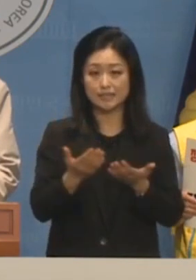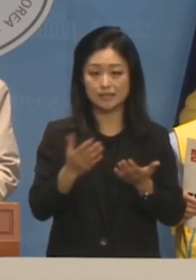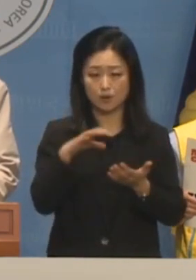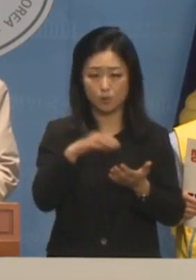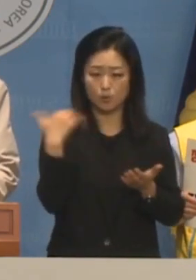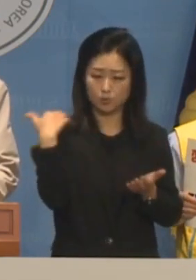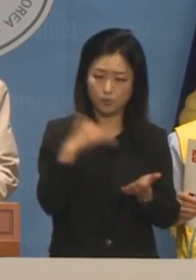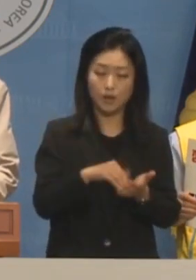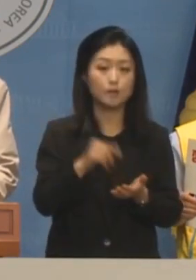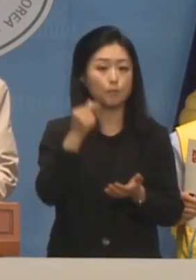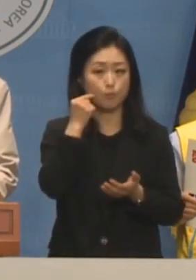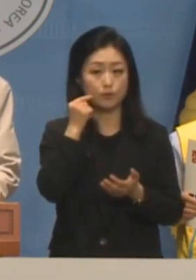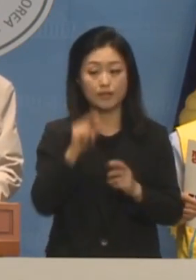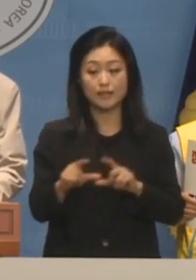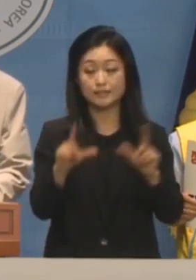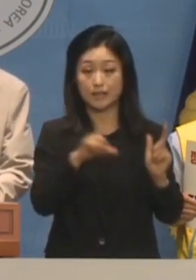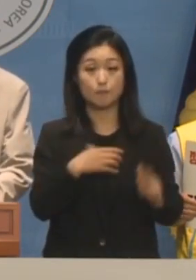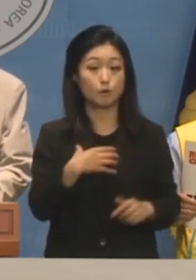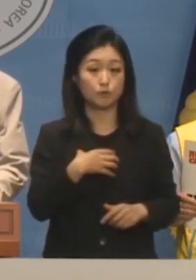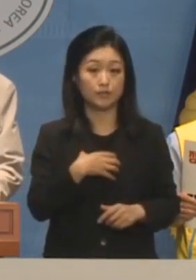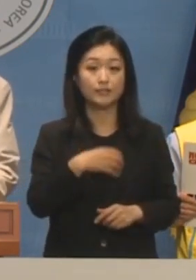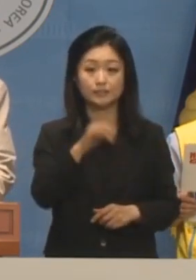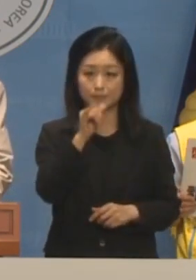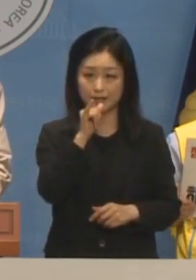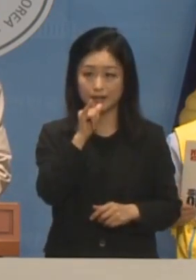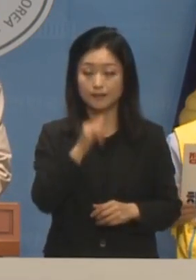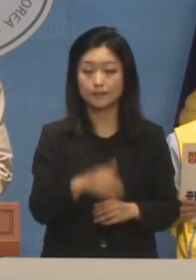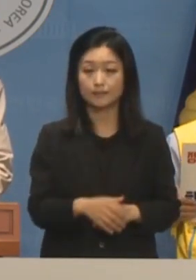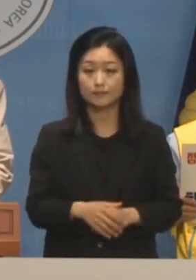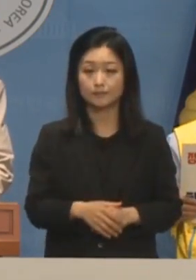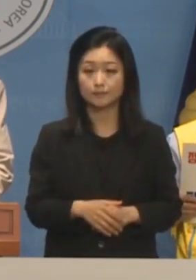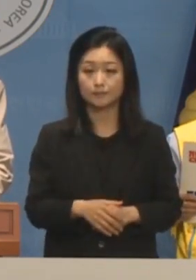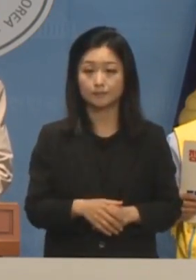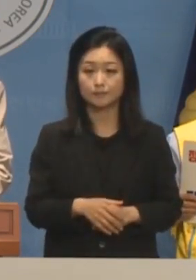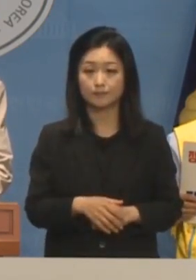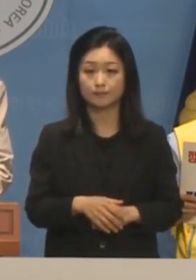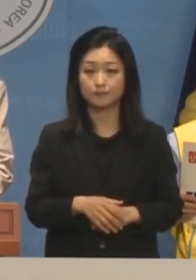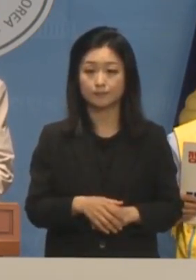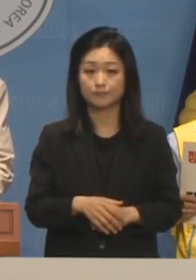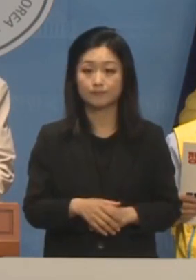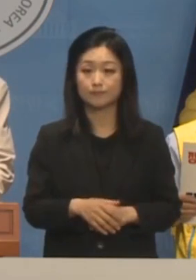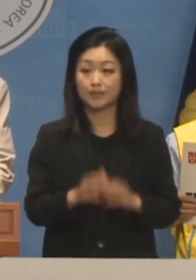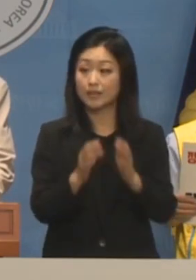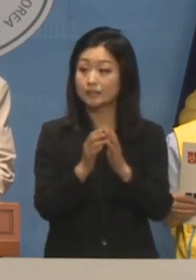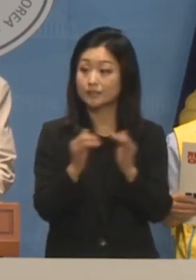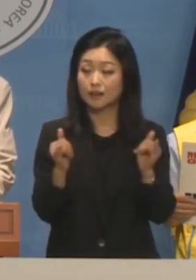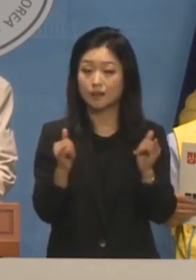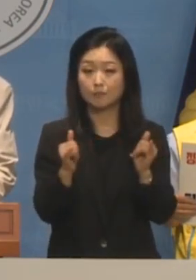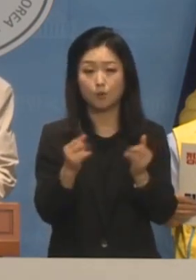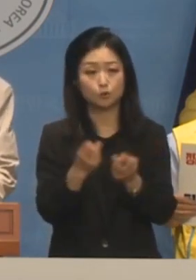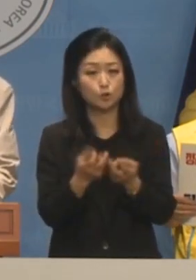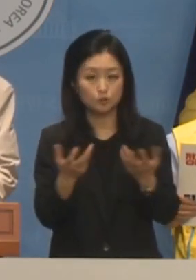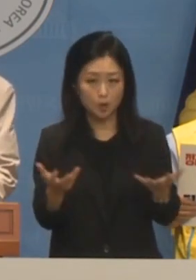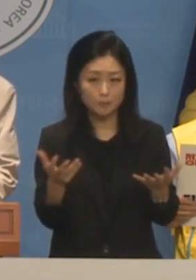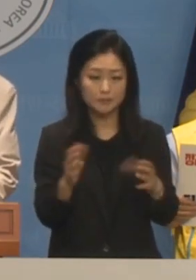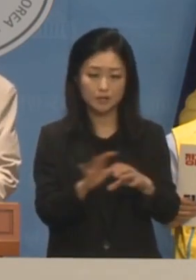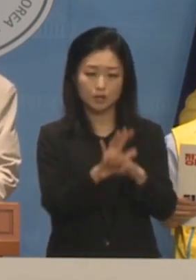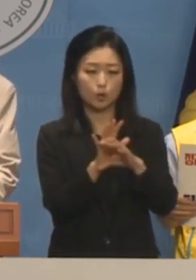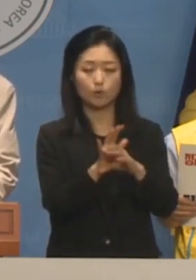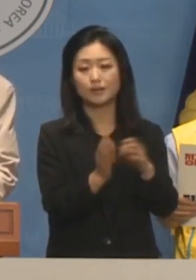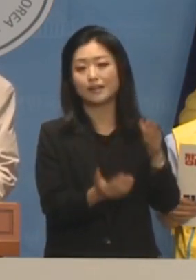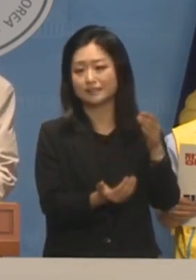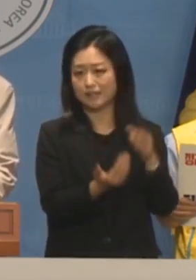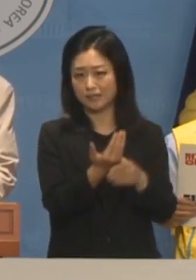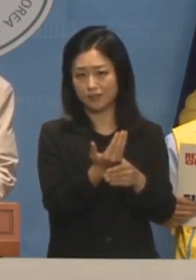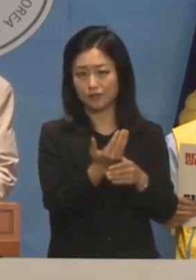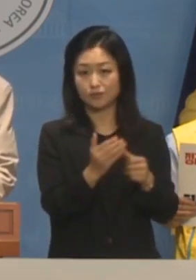돌아가지 못하고 삶의 위기를 헤매고 있습니다. 언뜻 보면 어찌할 수 없는 거대한 재난 때문에